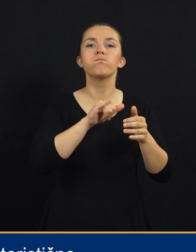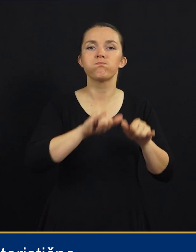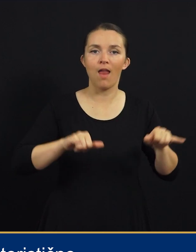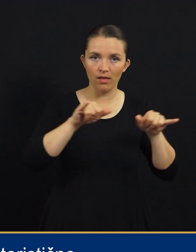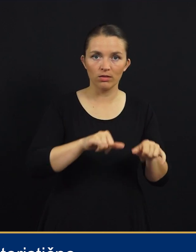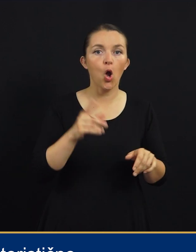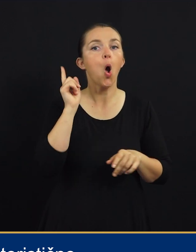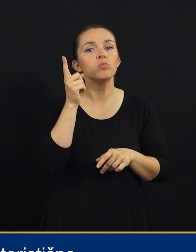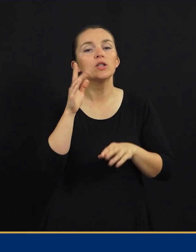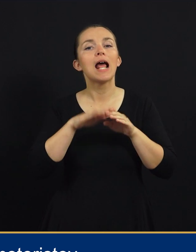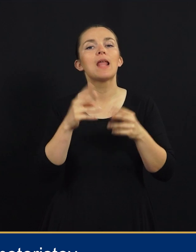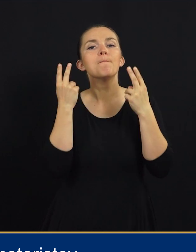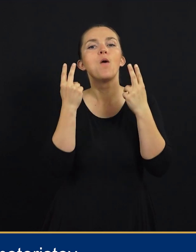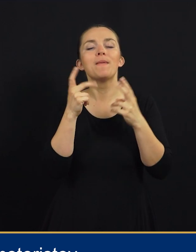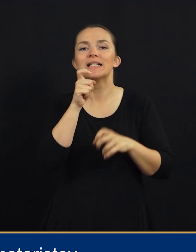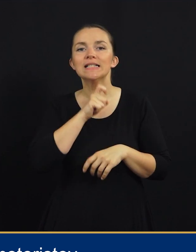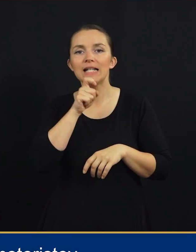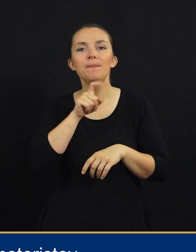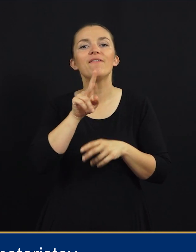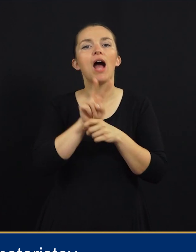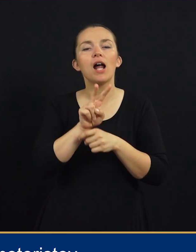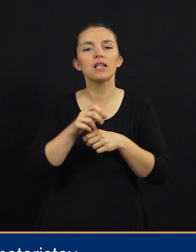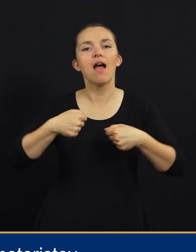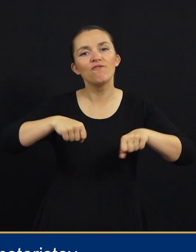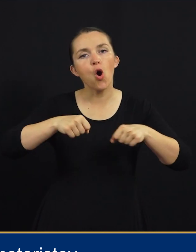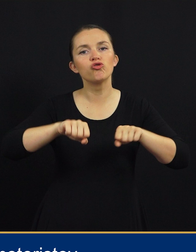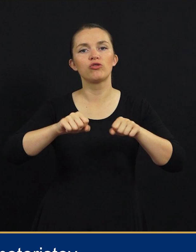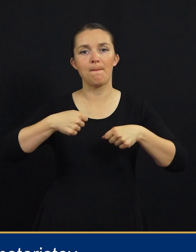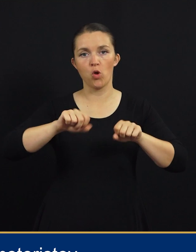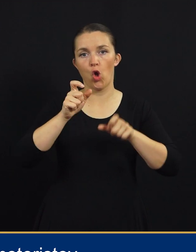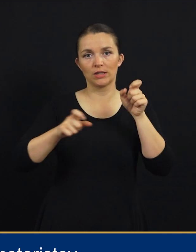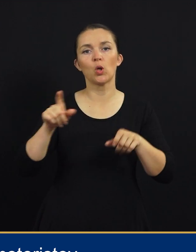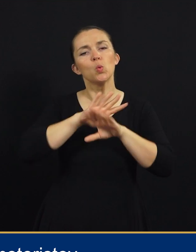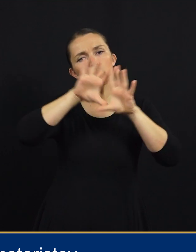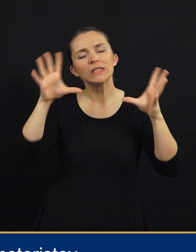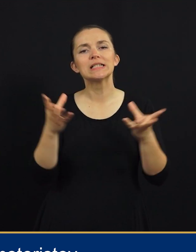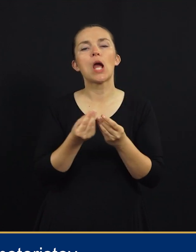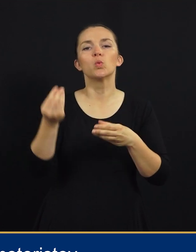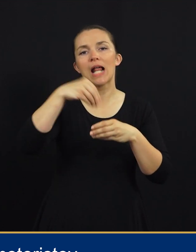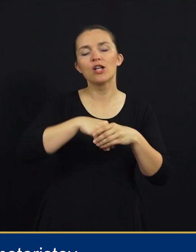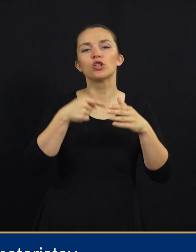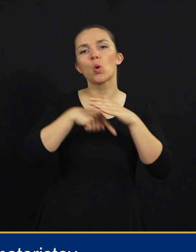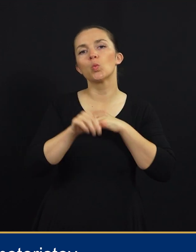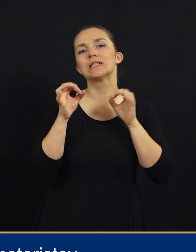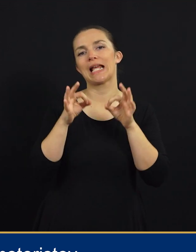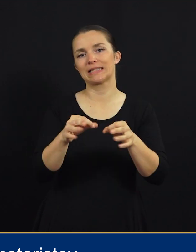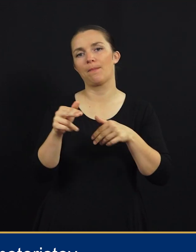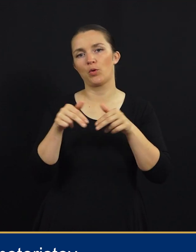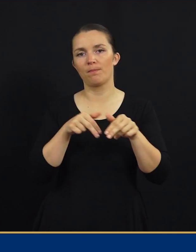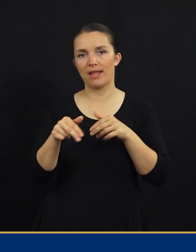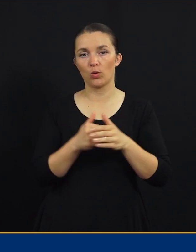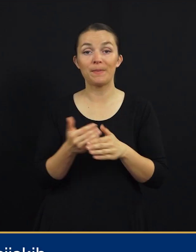Bledom opozorila na pomen strpne in varne vožnje motoristov in vseh udeležencev v cestnem